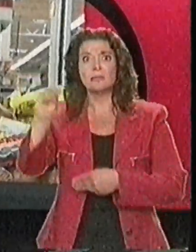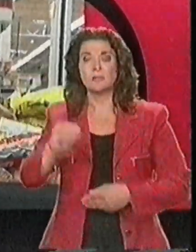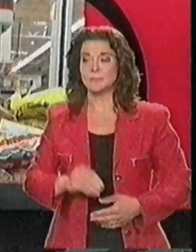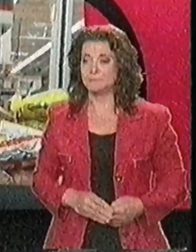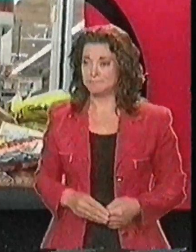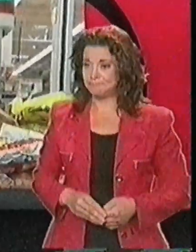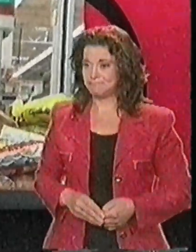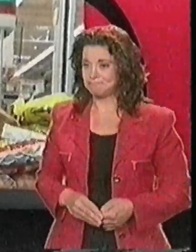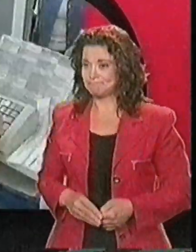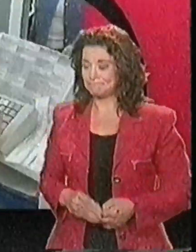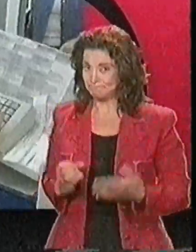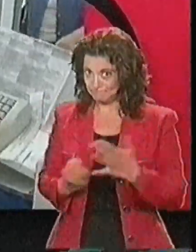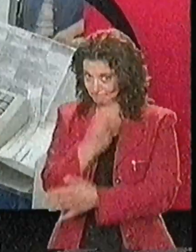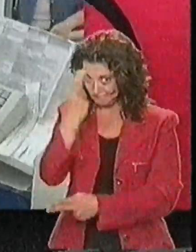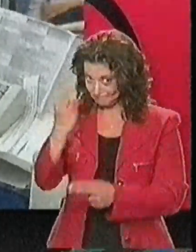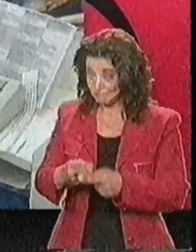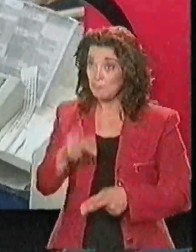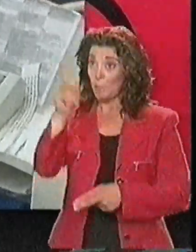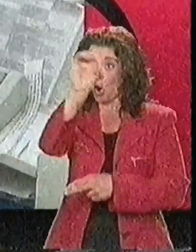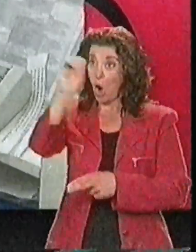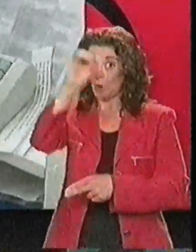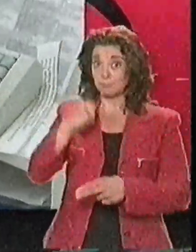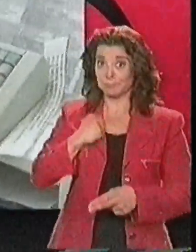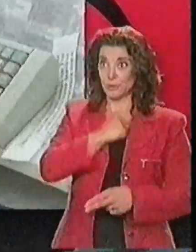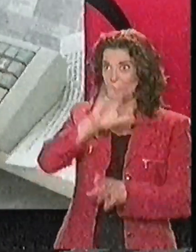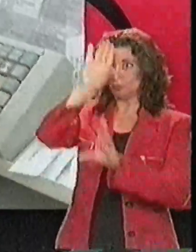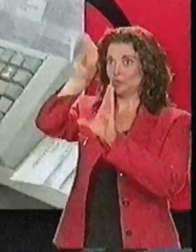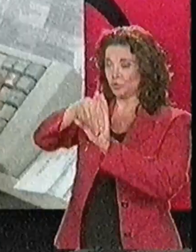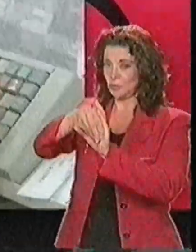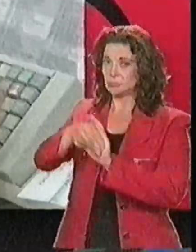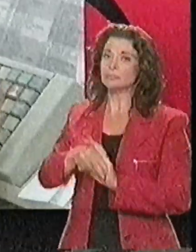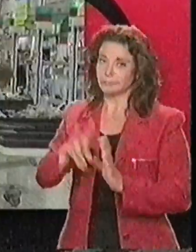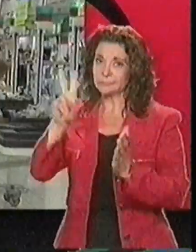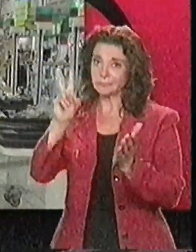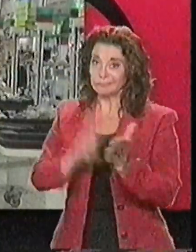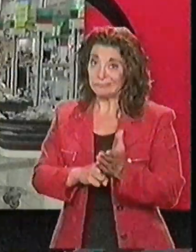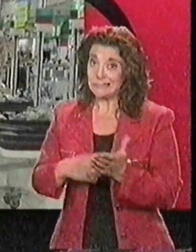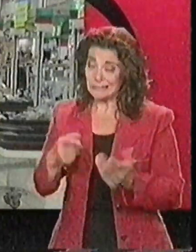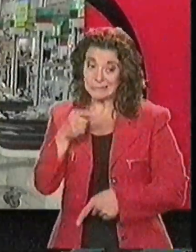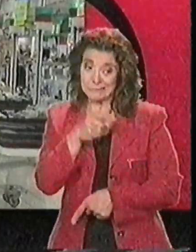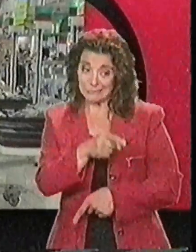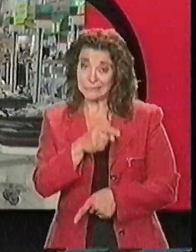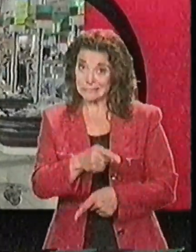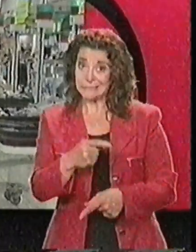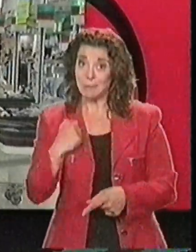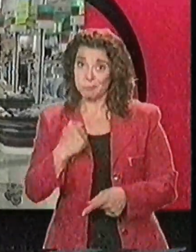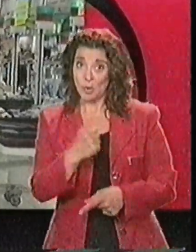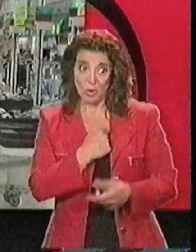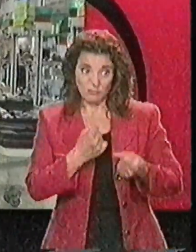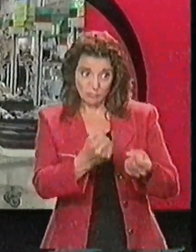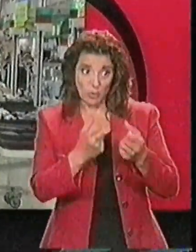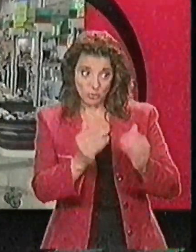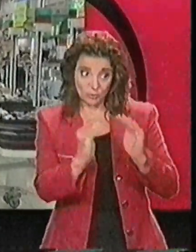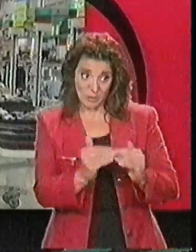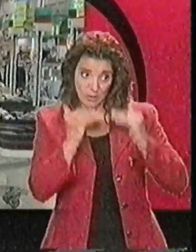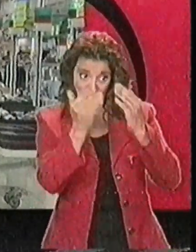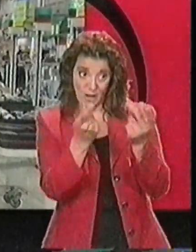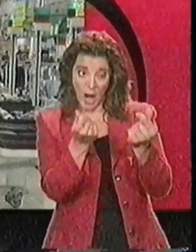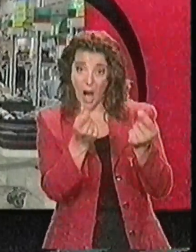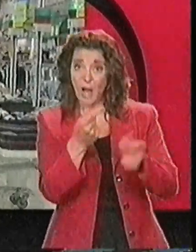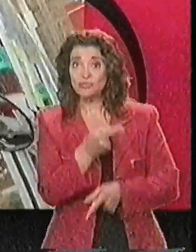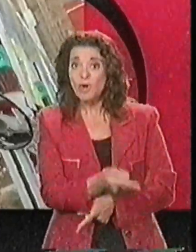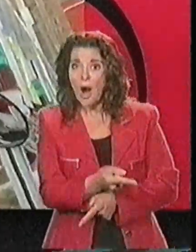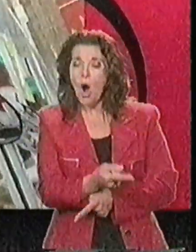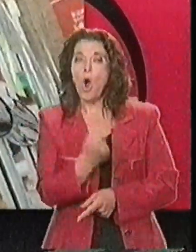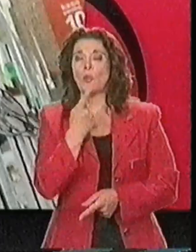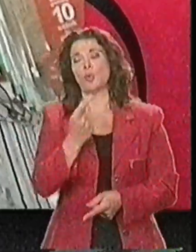L'entrée de la Pologne dans l'Union européenne a donc bien fait augmenter le prix de certaines denrées, mais les Polonais sont quand même rassurés, il n'y a pas